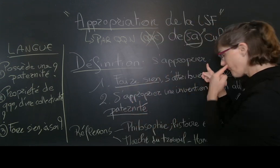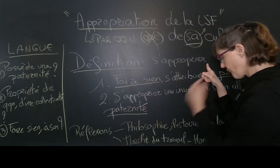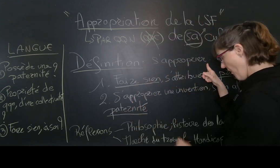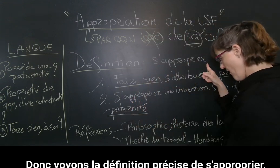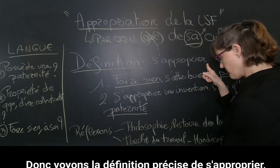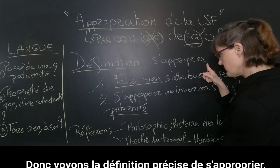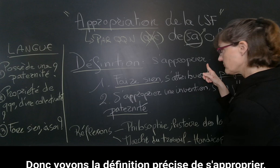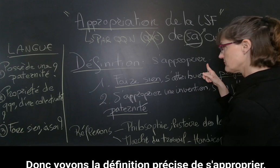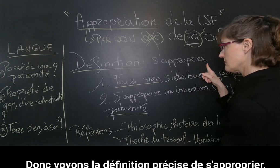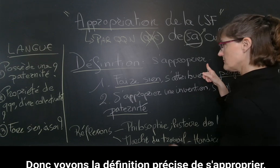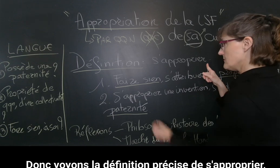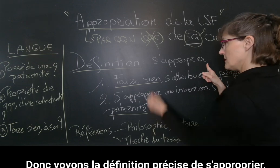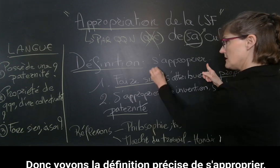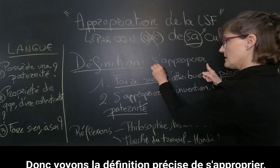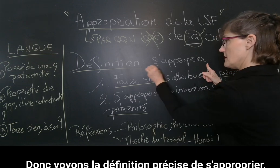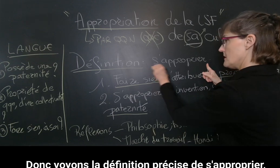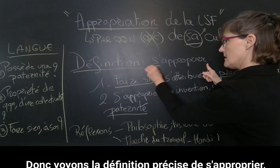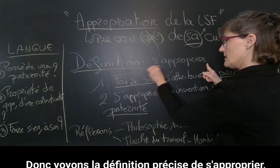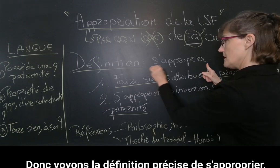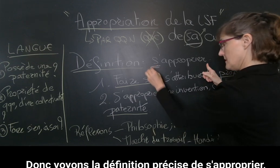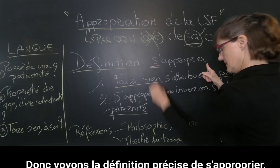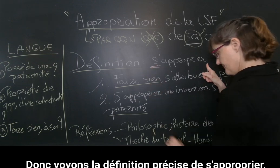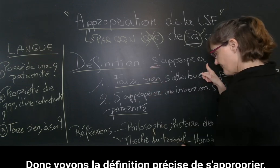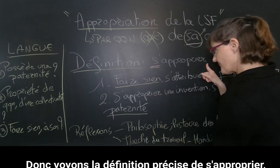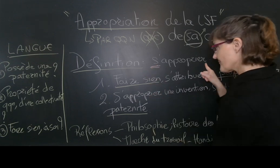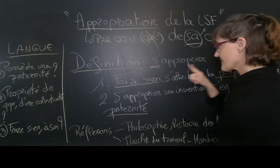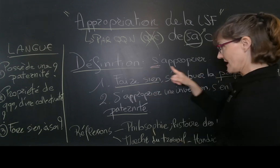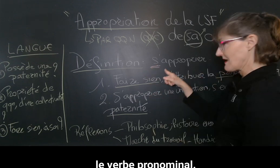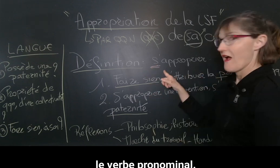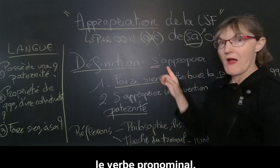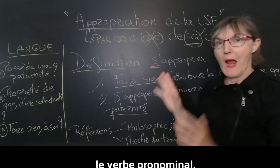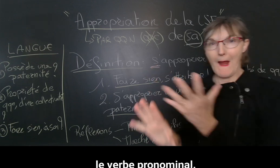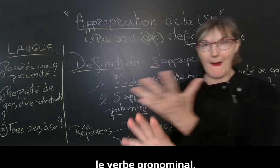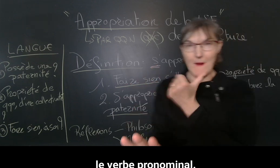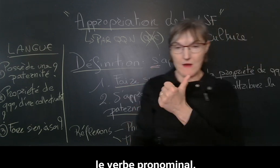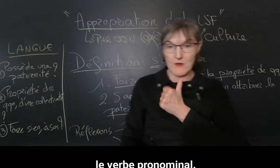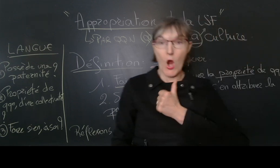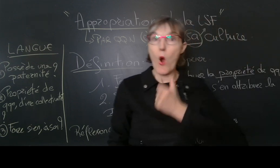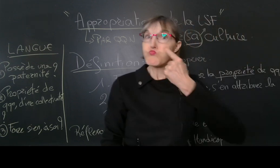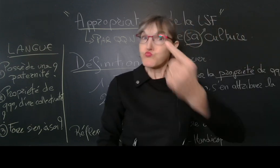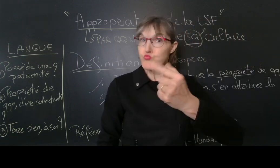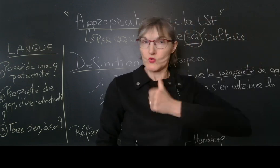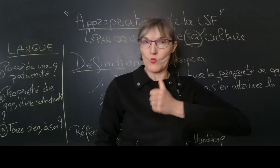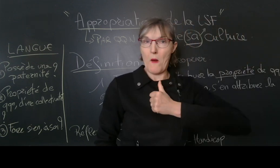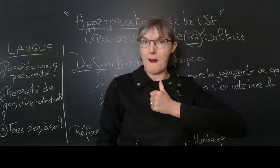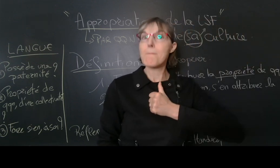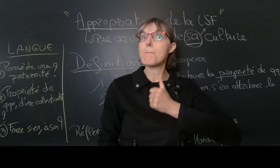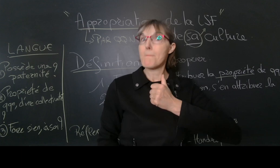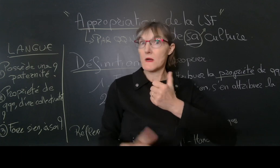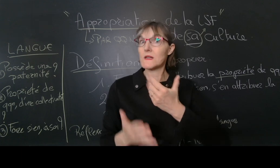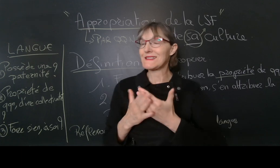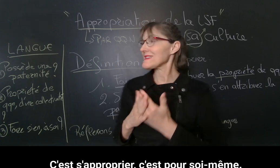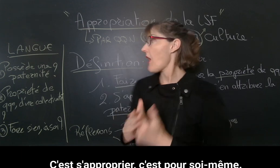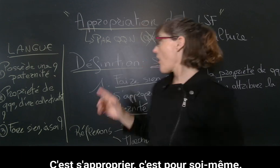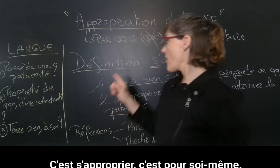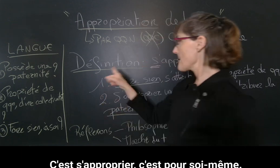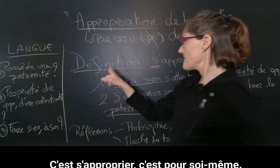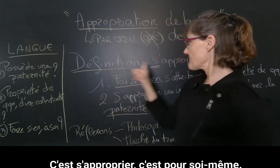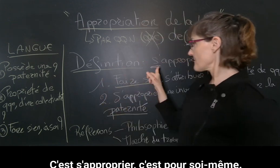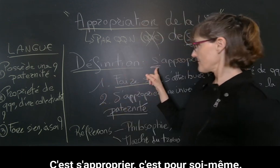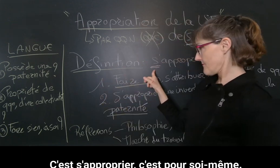donc voyons la définition précise de s'approprier donc le verbe pronominal donc s'approprier c'est